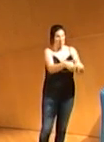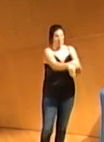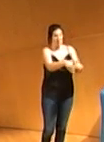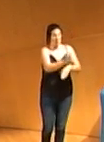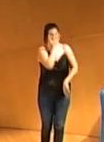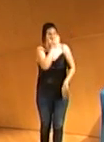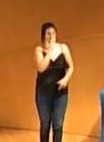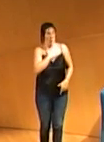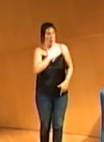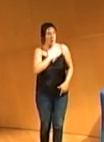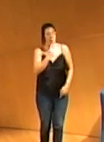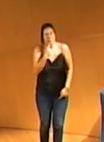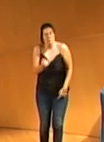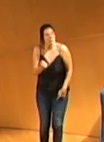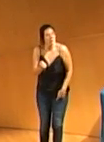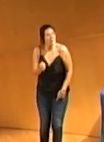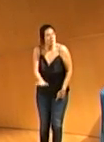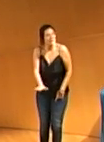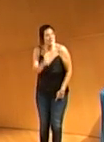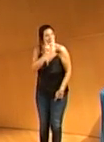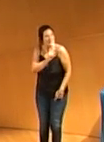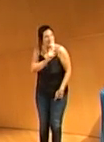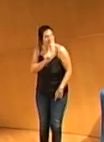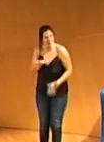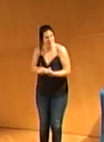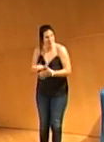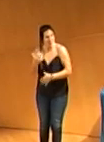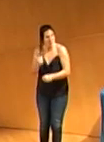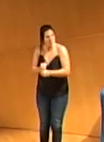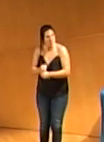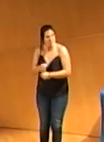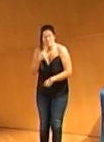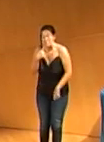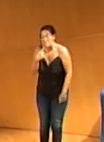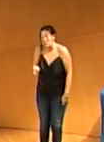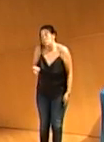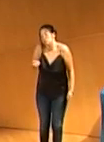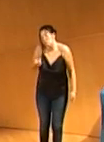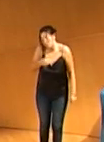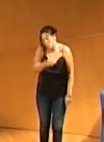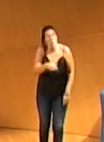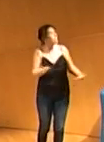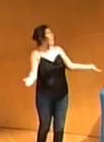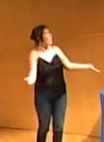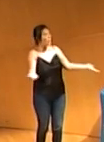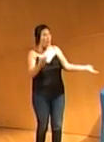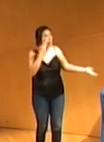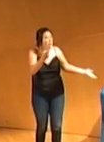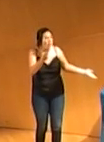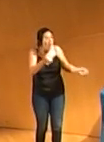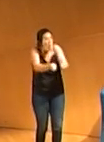il y a ma petite fille Lou qui a 15 ans, elle m'a grondée, et elle m'a dit, mais enfin, regarde comme on est